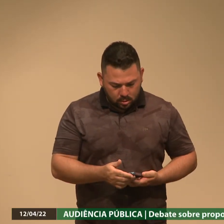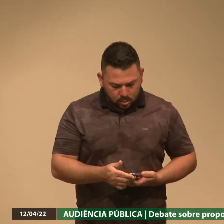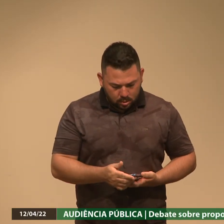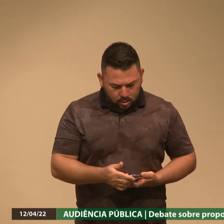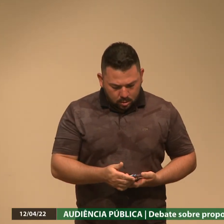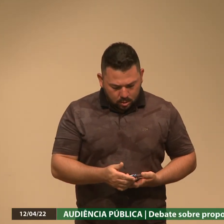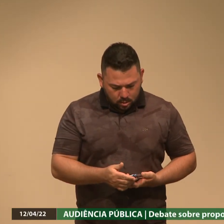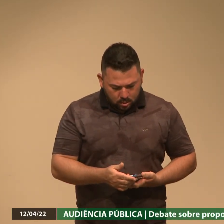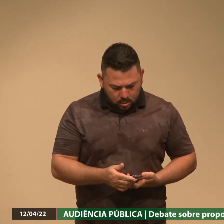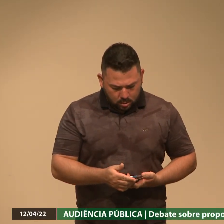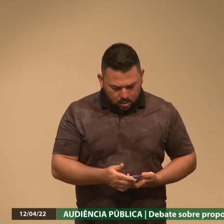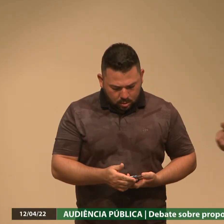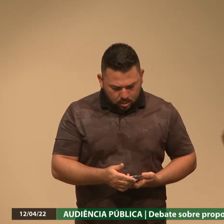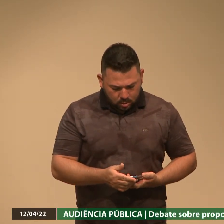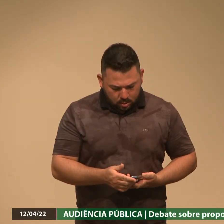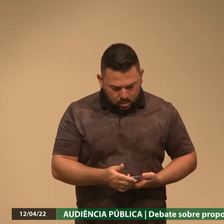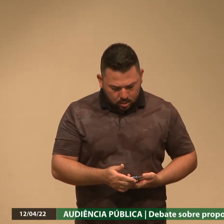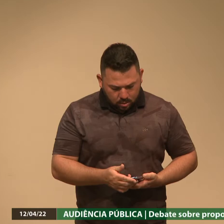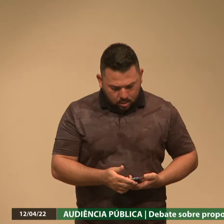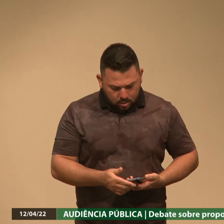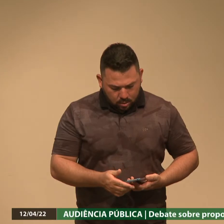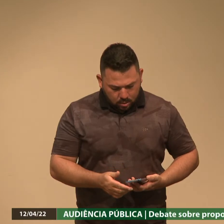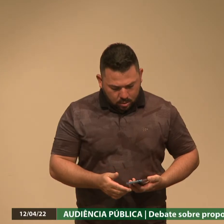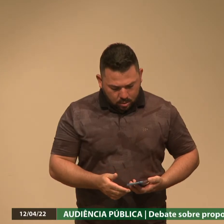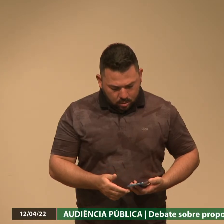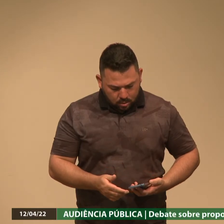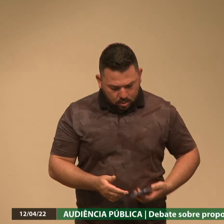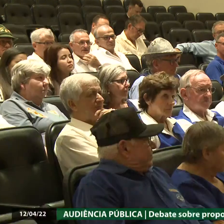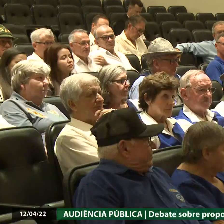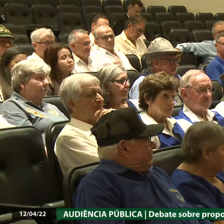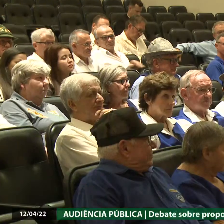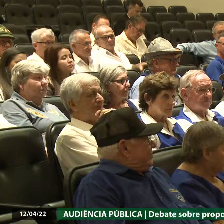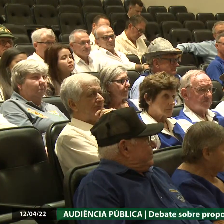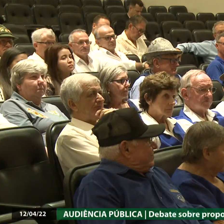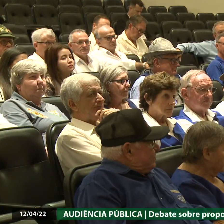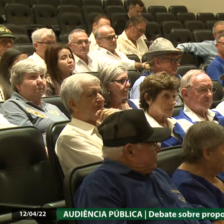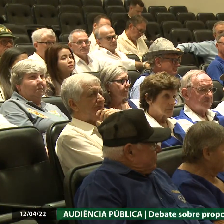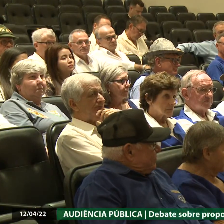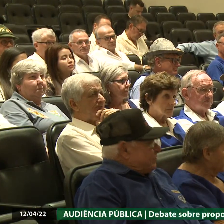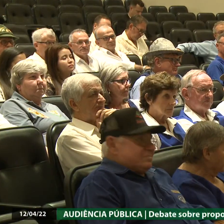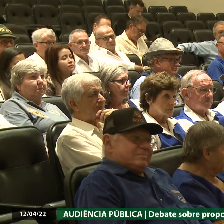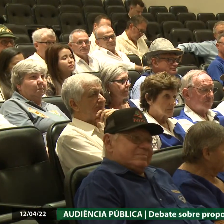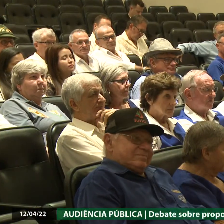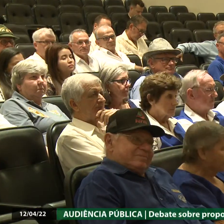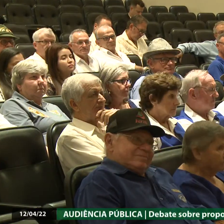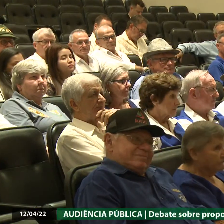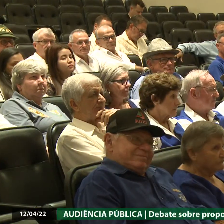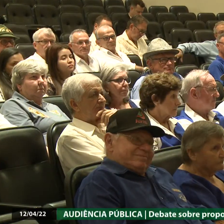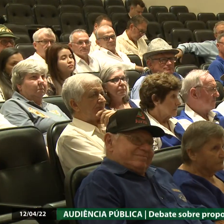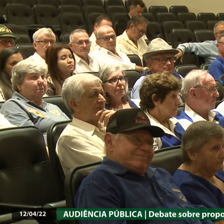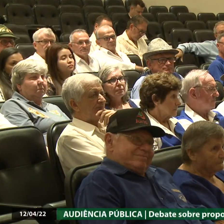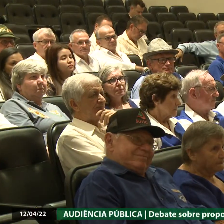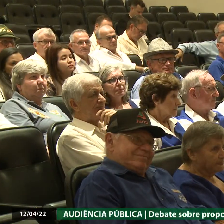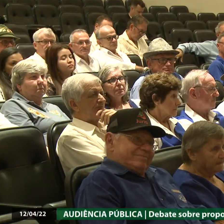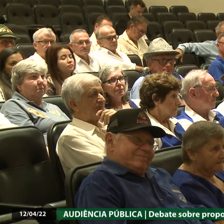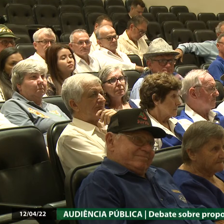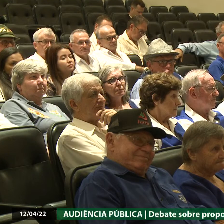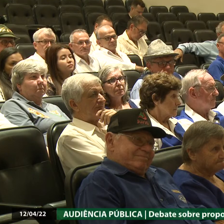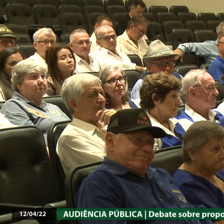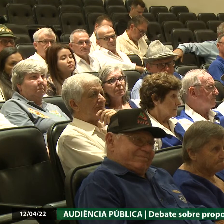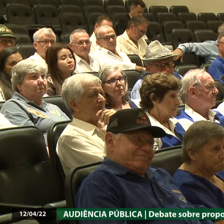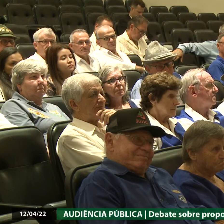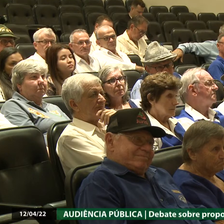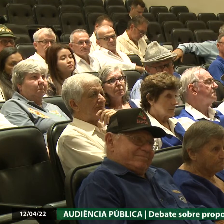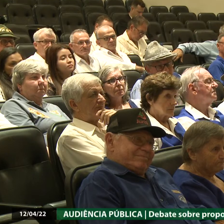o PSC de sabe que é uma coisa dinâmica e é um esporte com qualquer outro Ah não então a gente tem que realmente